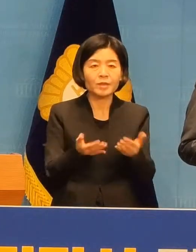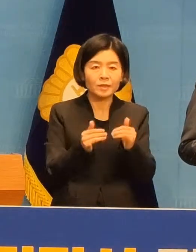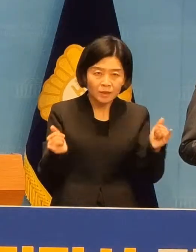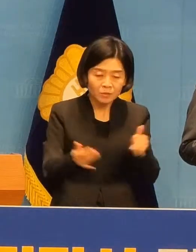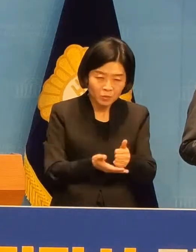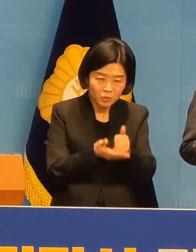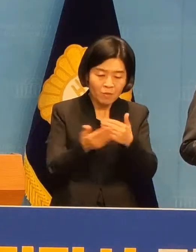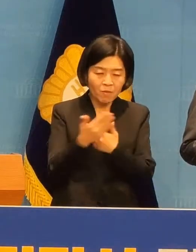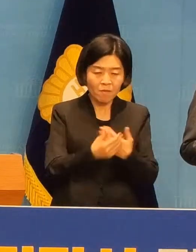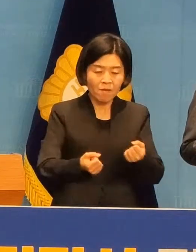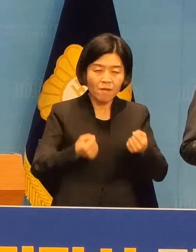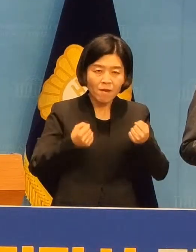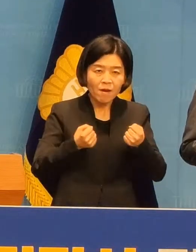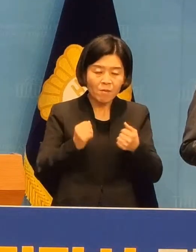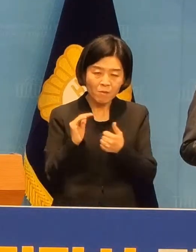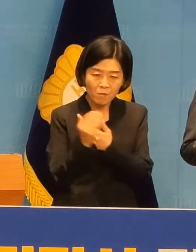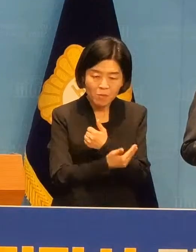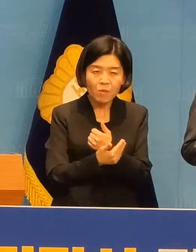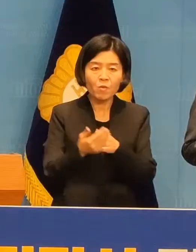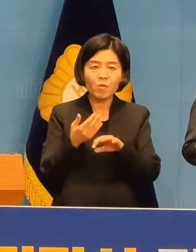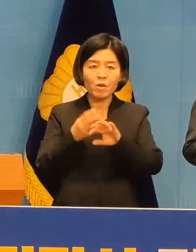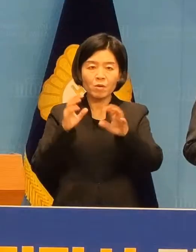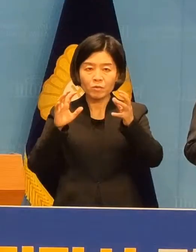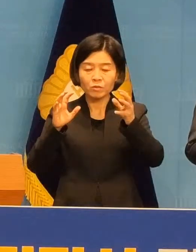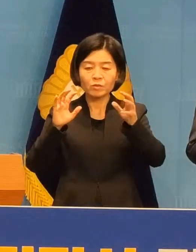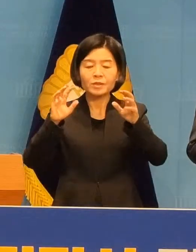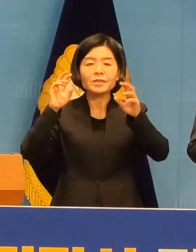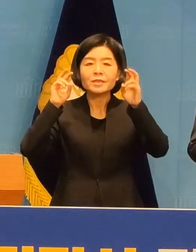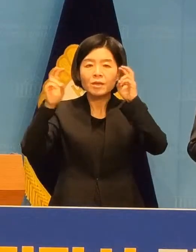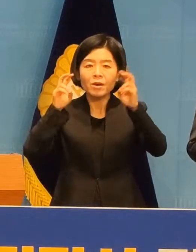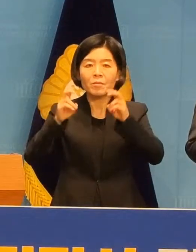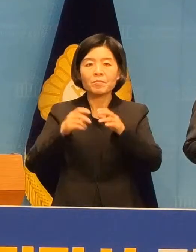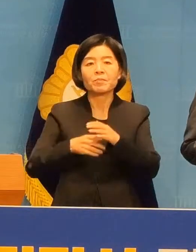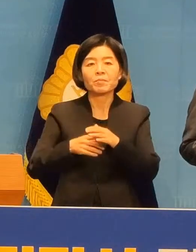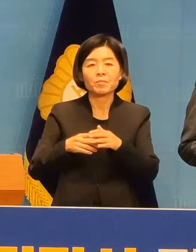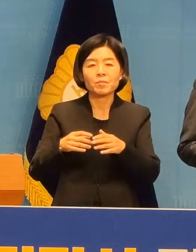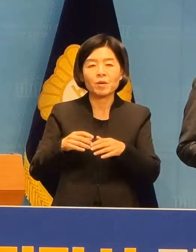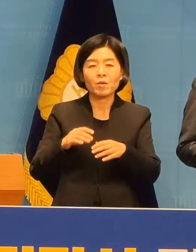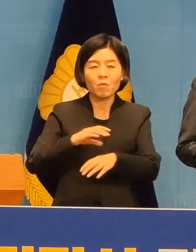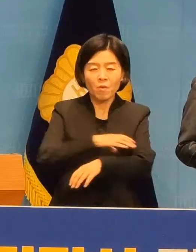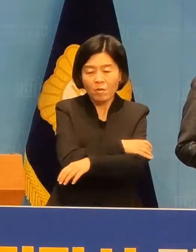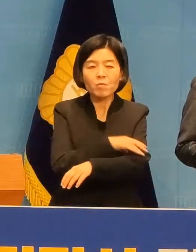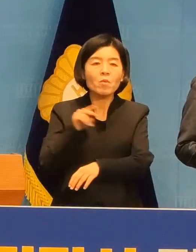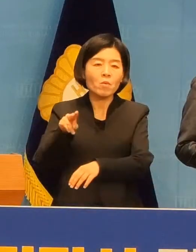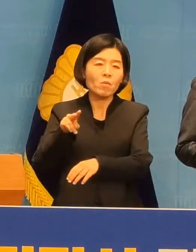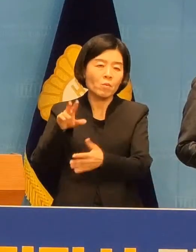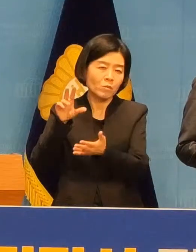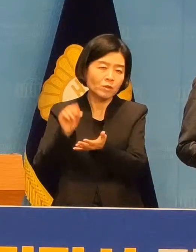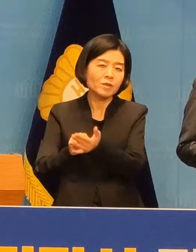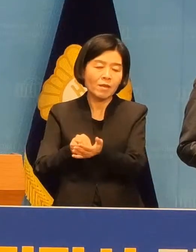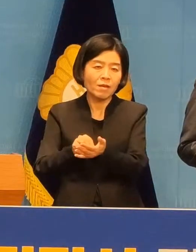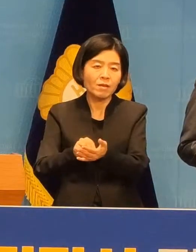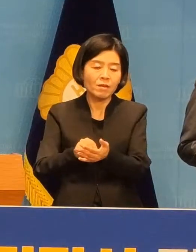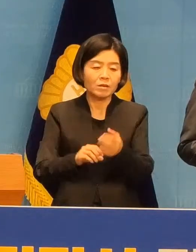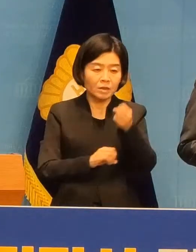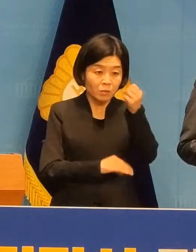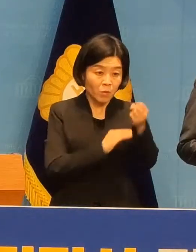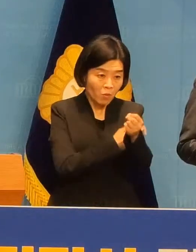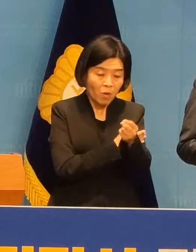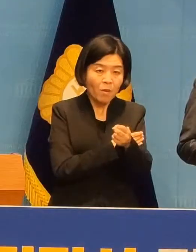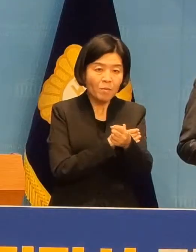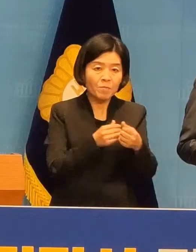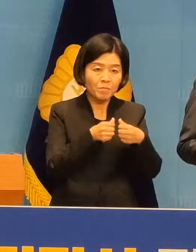수 있도록 하며 외국계 기업의 부당한 행포로부터 대한민국 노동자들의 기본권이 무너지지 않도록